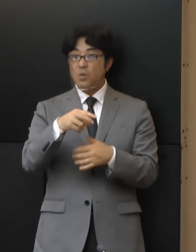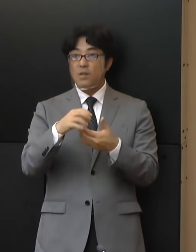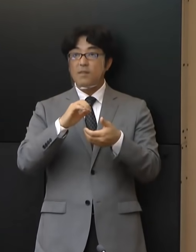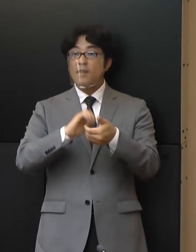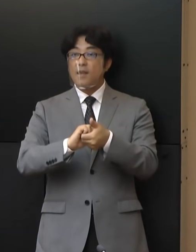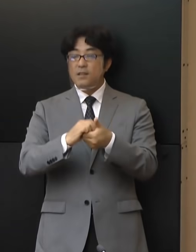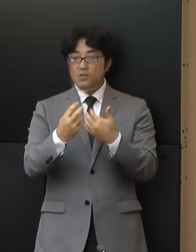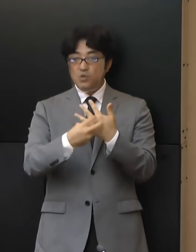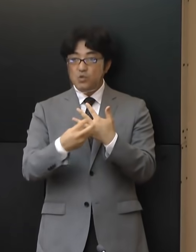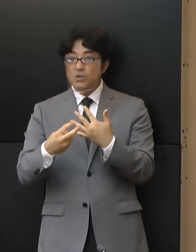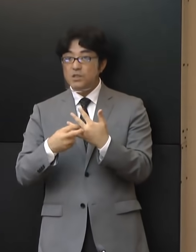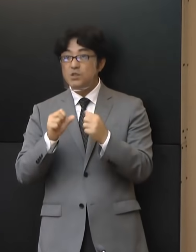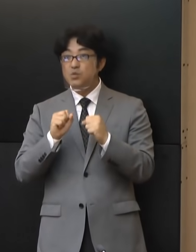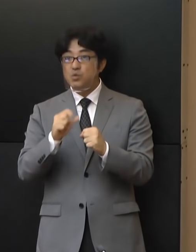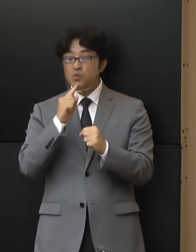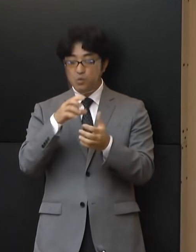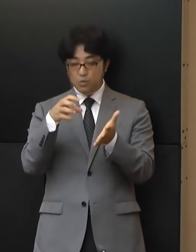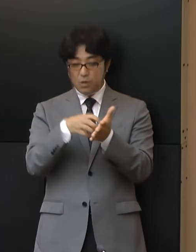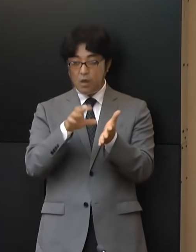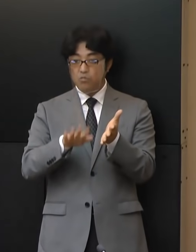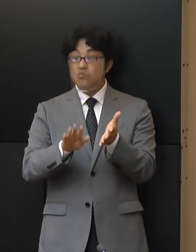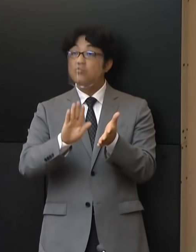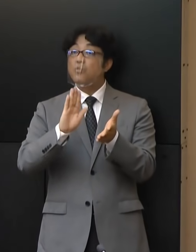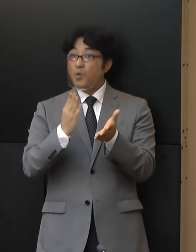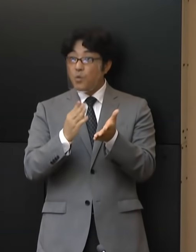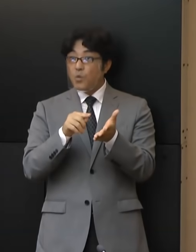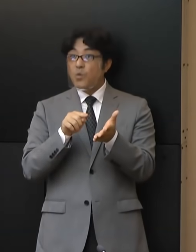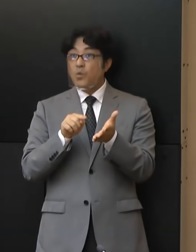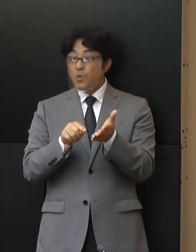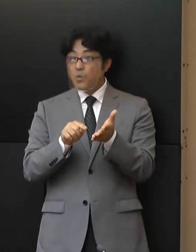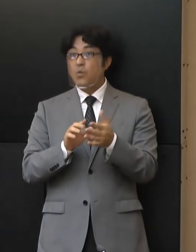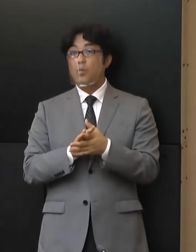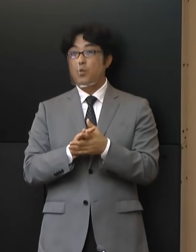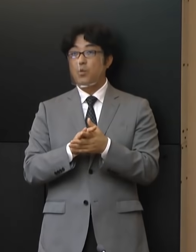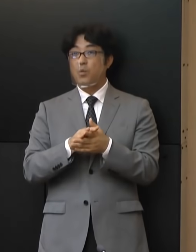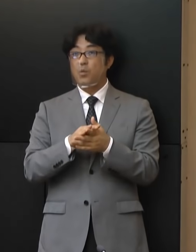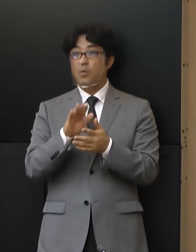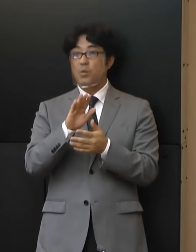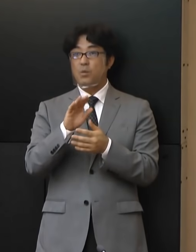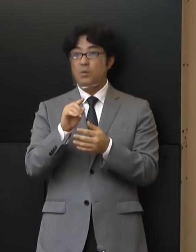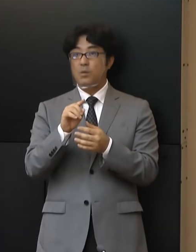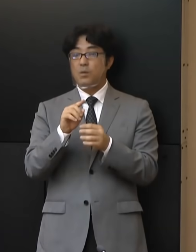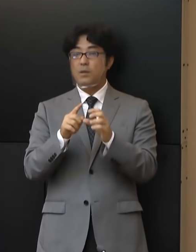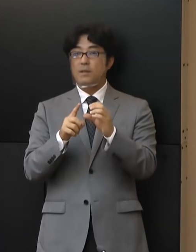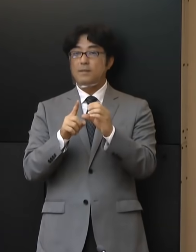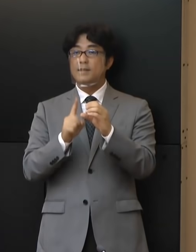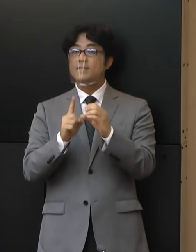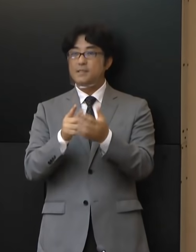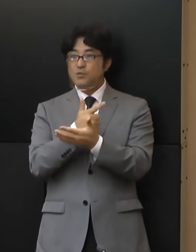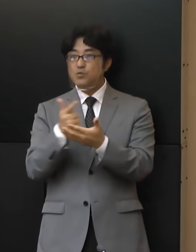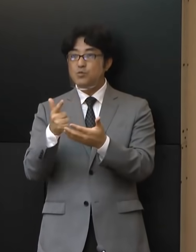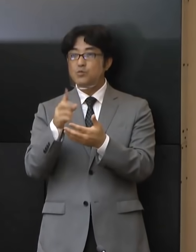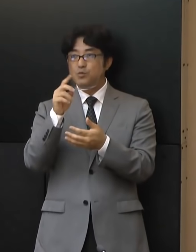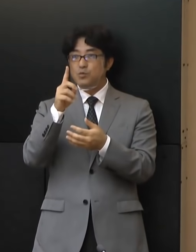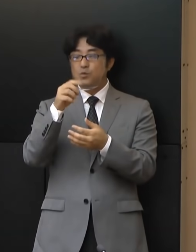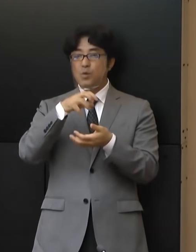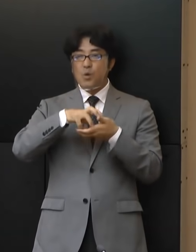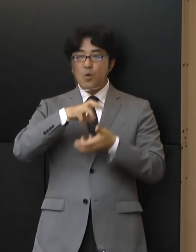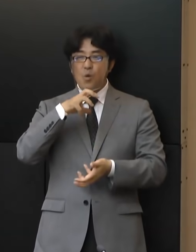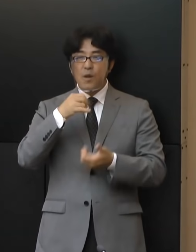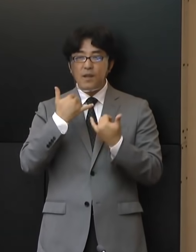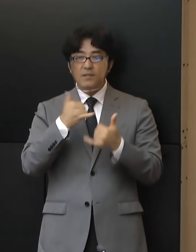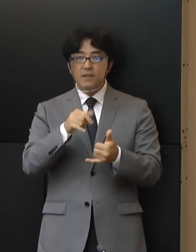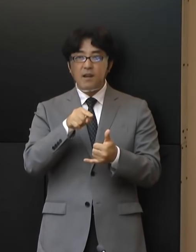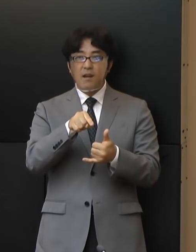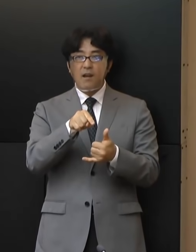行させていただいているんですが、やはりですね、デジタルデバイスに比べている高齢者、この